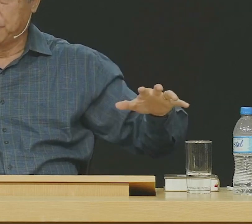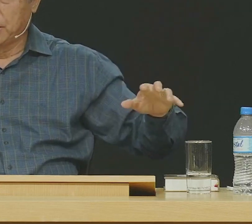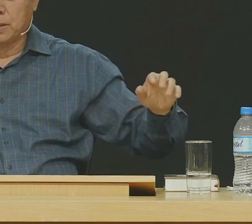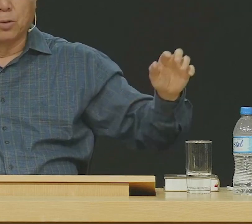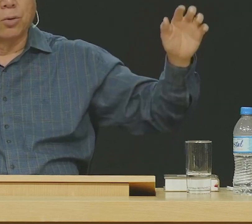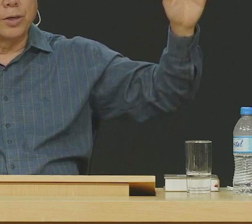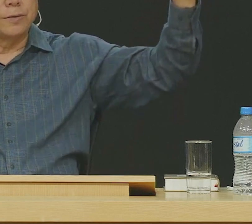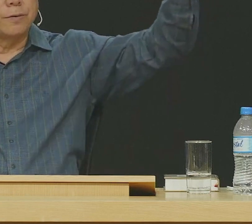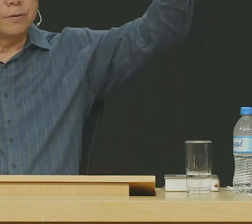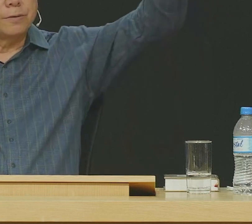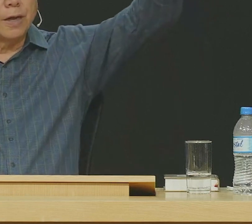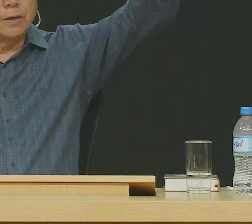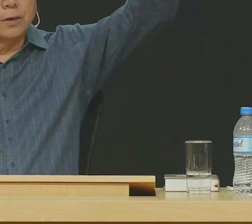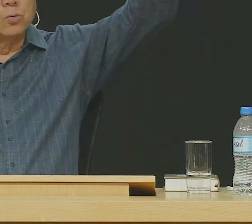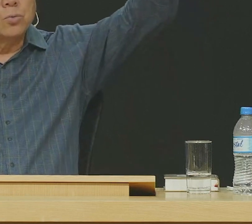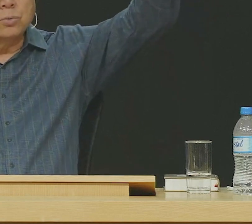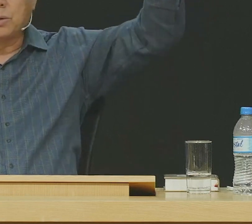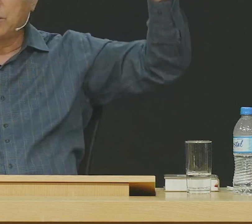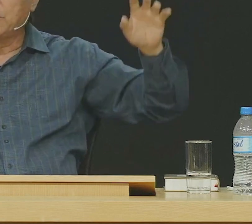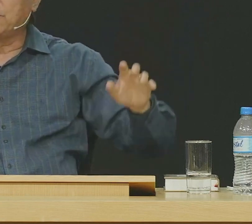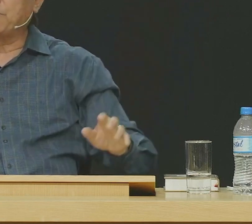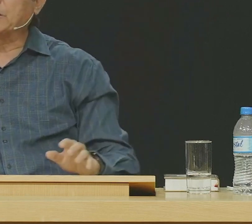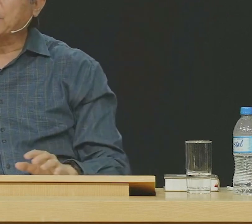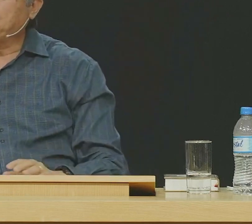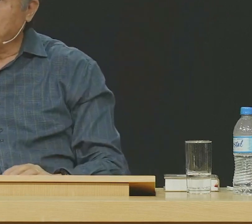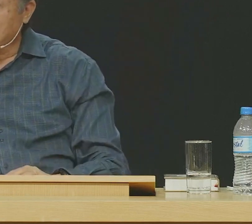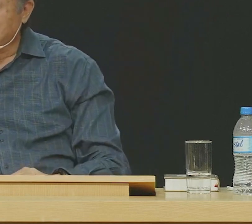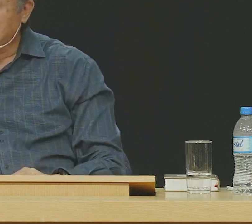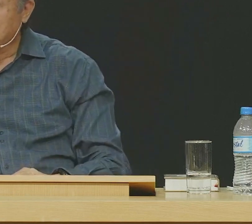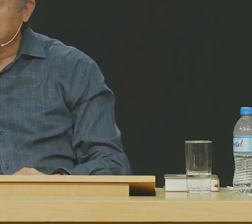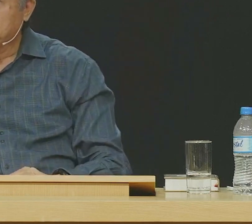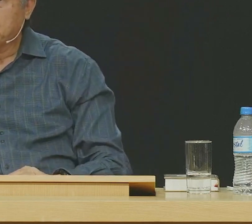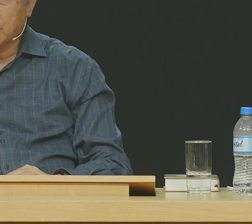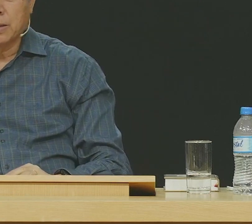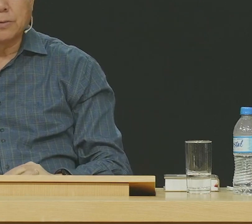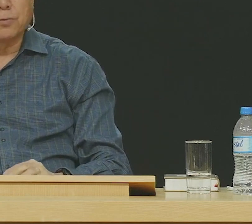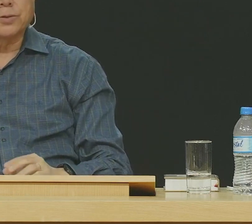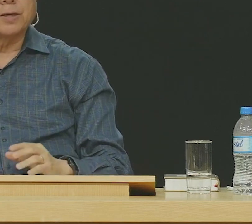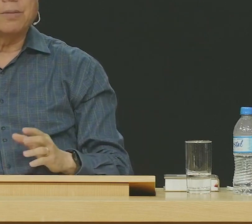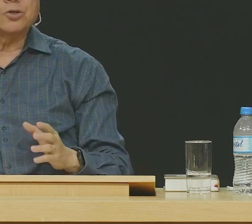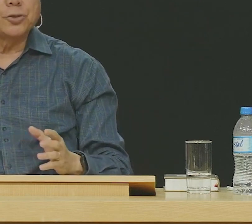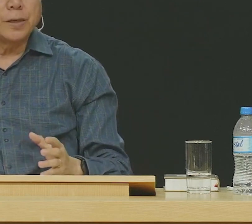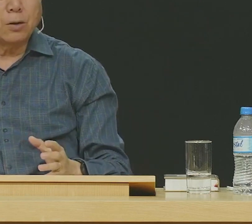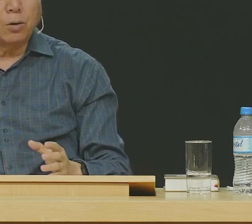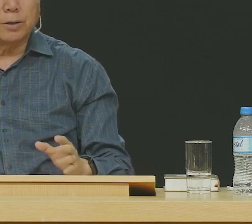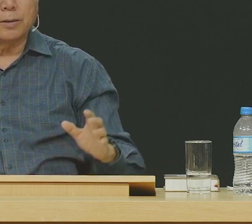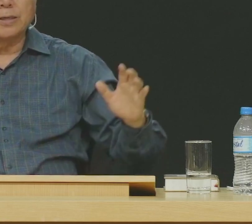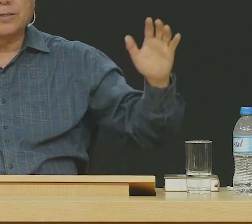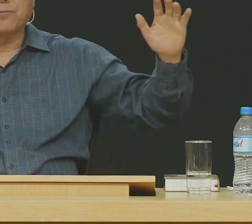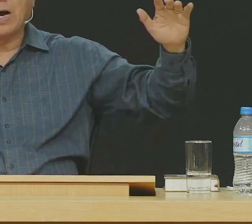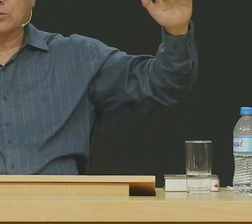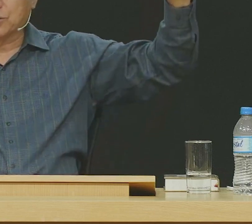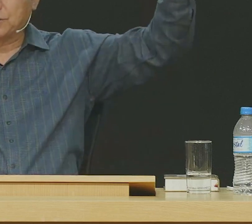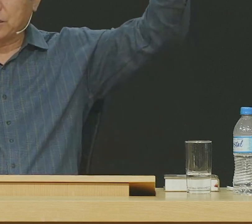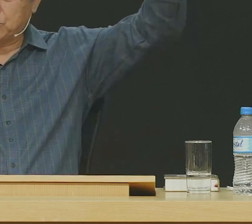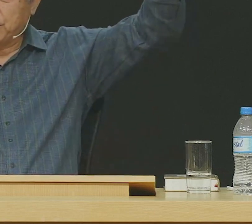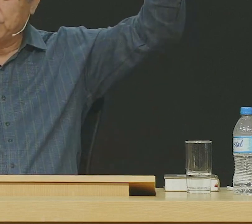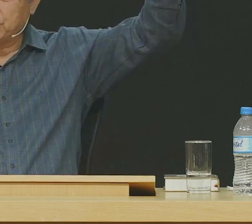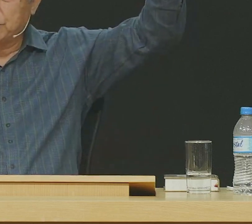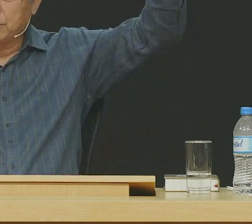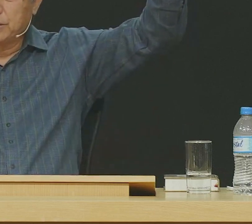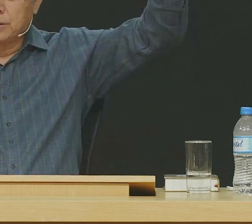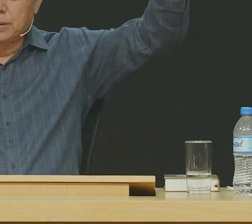compartilham. O que tem em um vai passar para o outro. Você imagina agora, esse vaso que